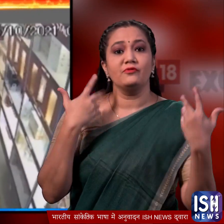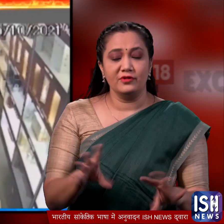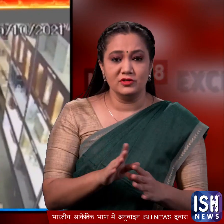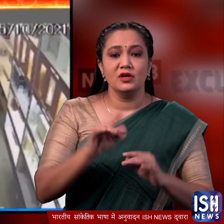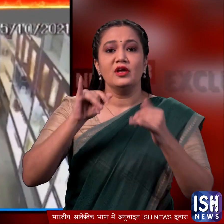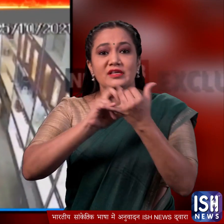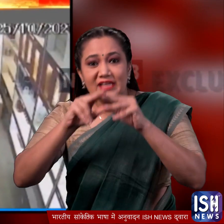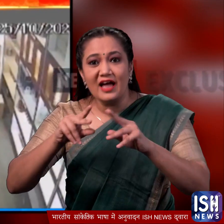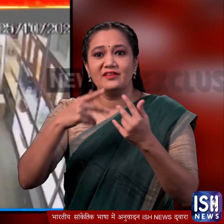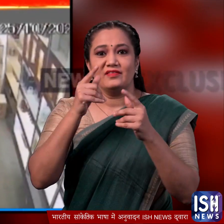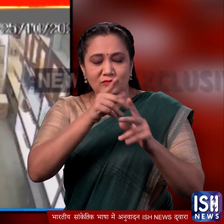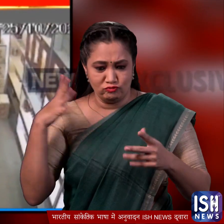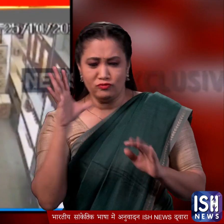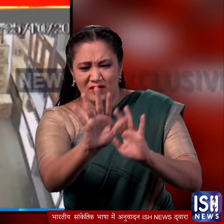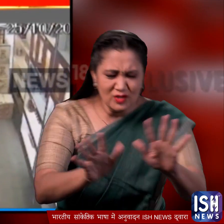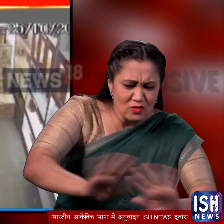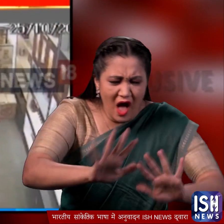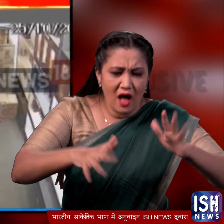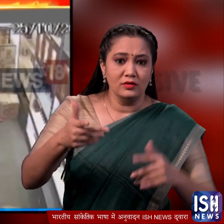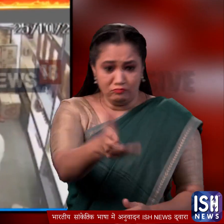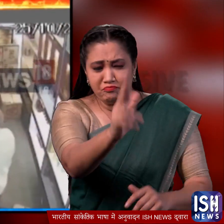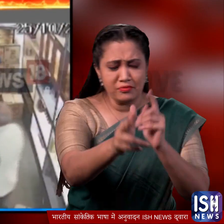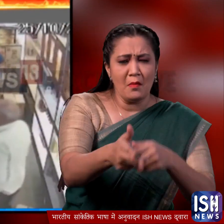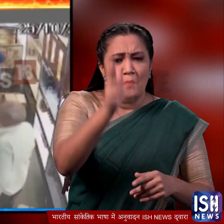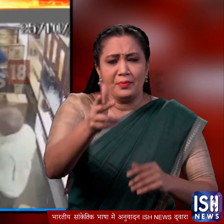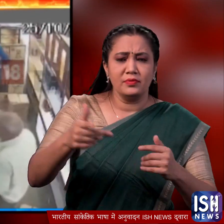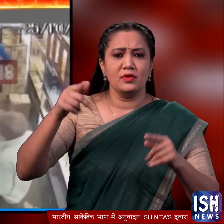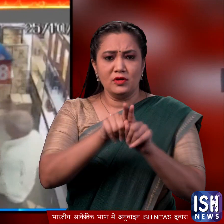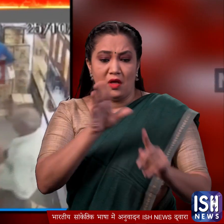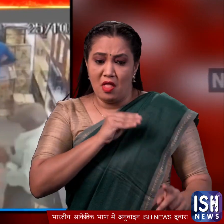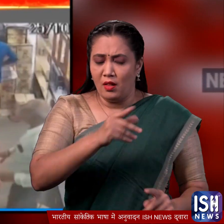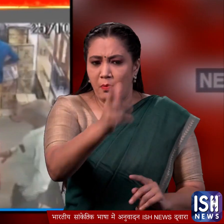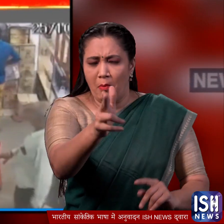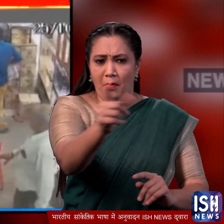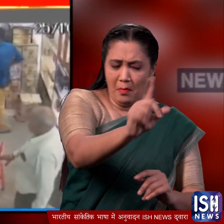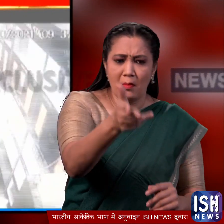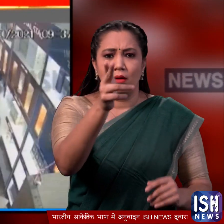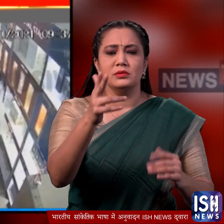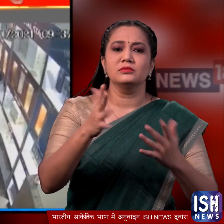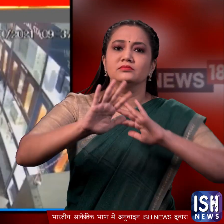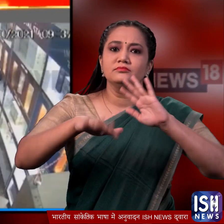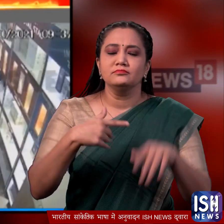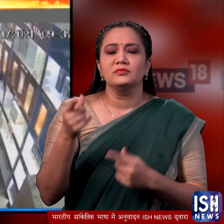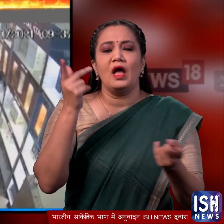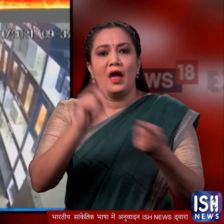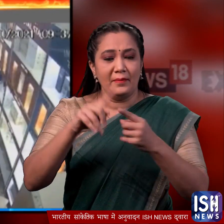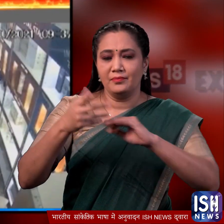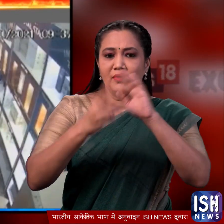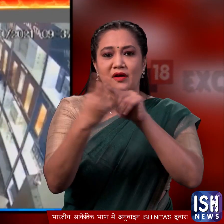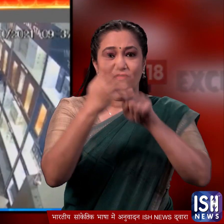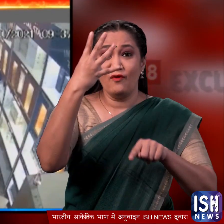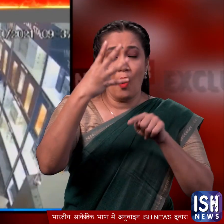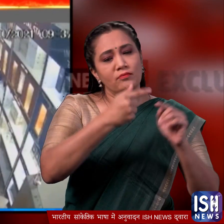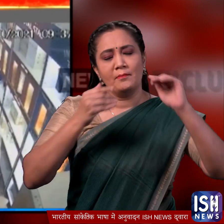दुकानदार और उसके कर्मचारी ने उसे रोकने की कोशिश की, तो पिस्तौल से लैस बाकी बदमाश उन्हें डराते धमकाते नजर आए। लूटपाट को अंजाम देने के बाद